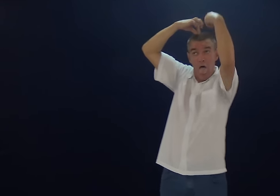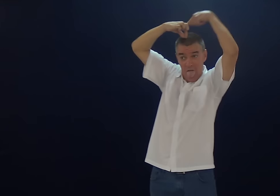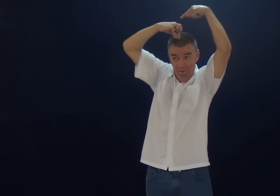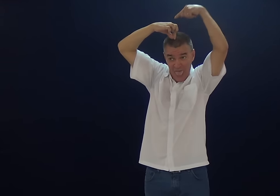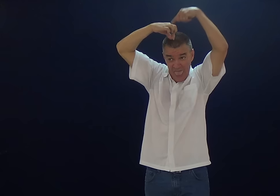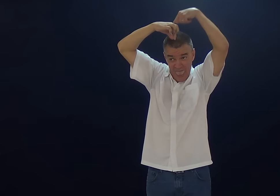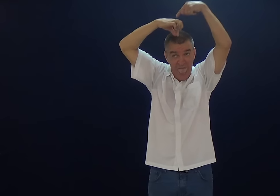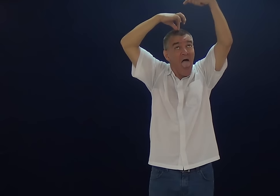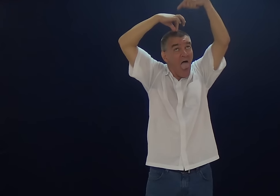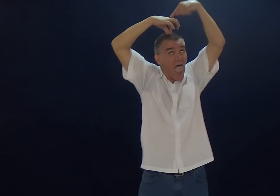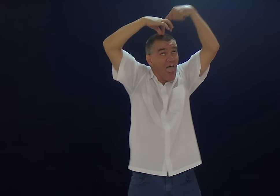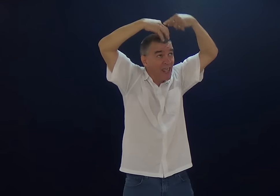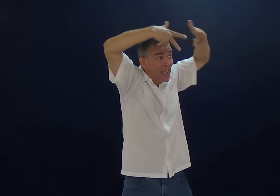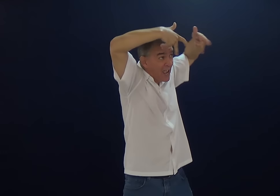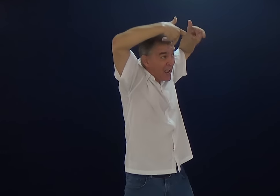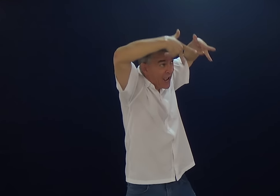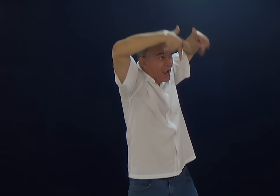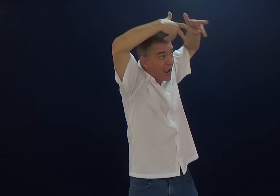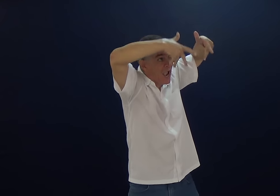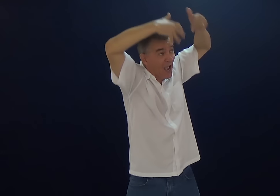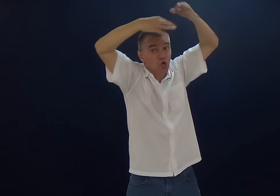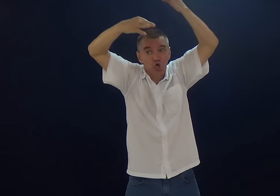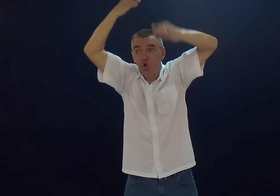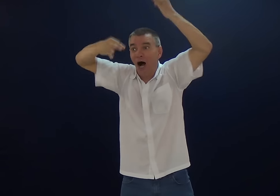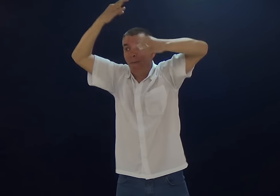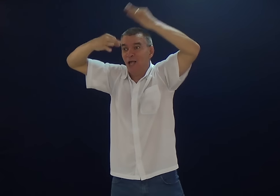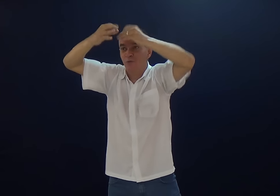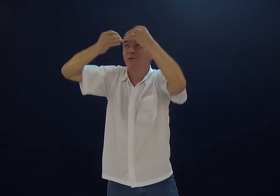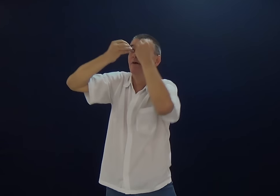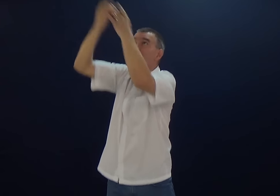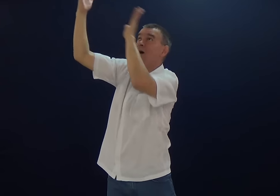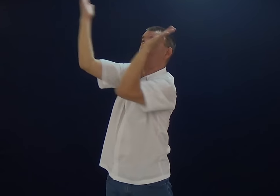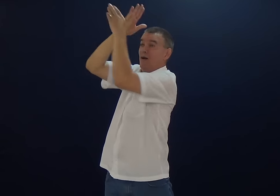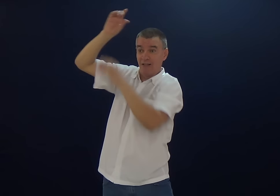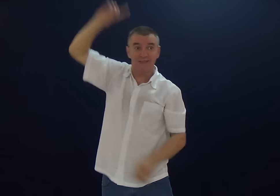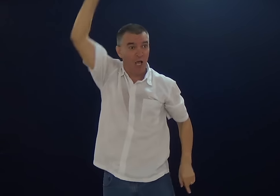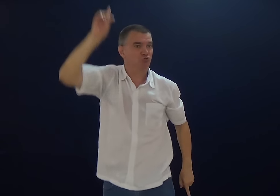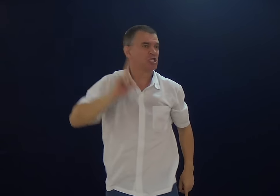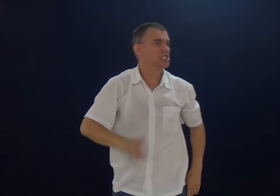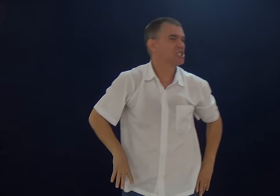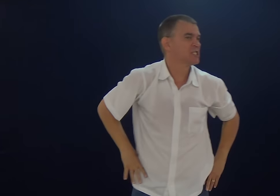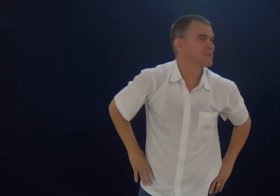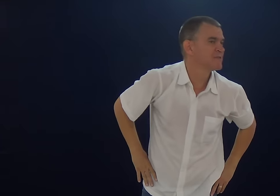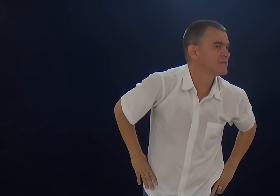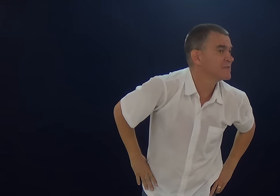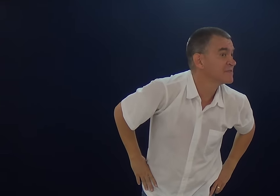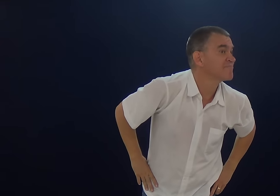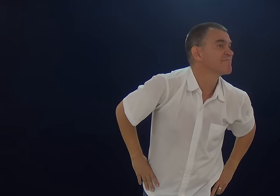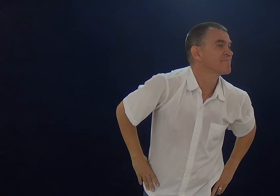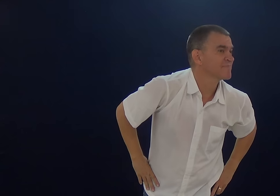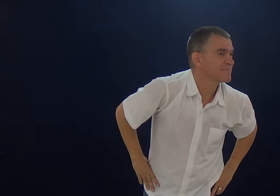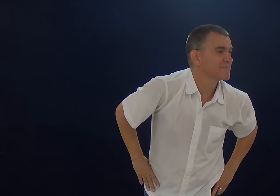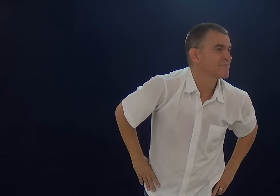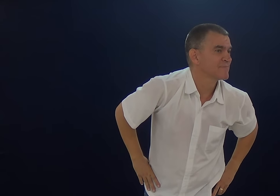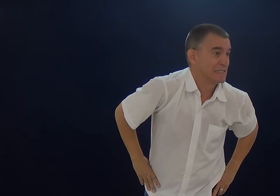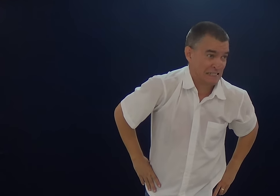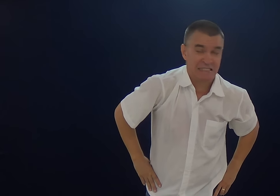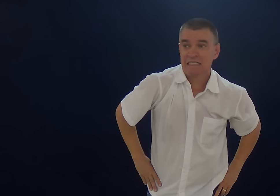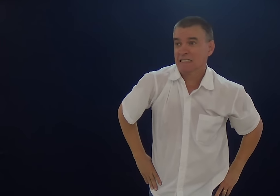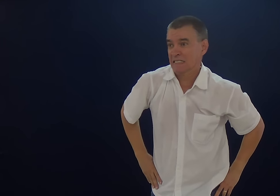na cabeça de tanta santidade Mas saiba que Deus está vendo todas